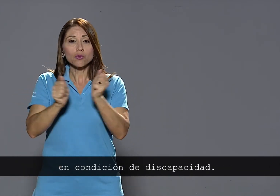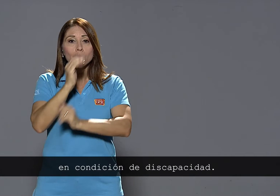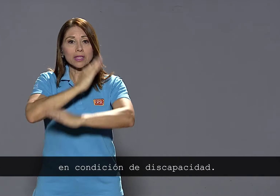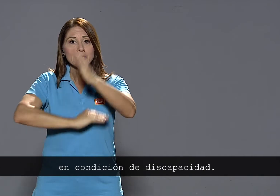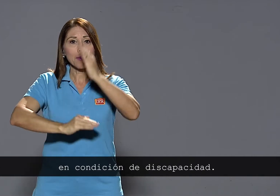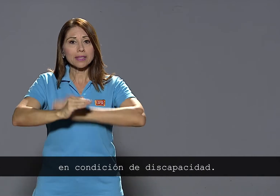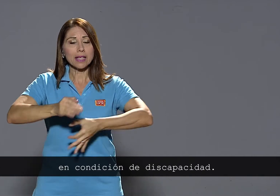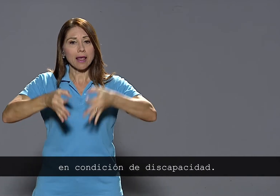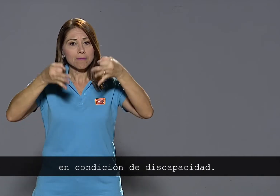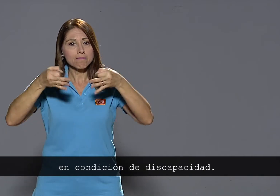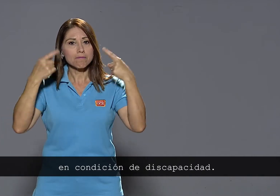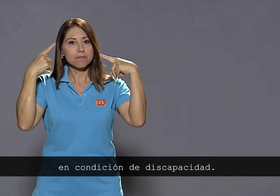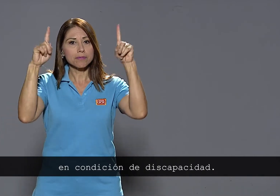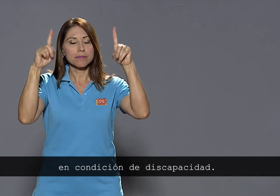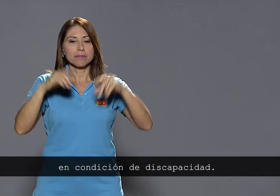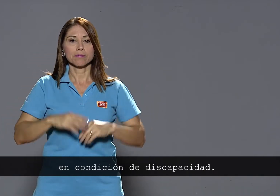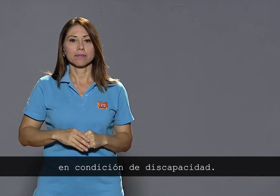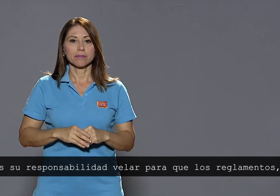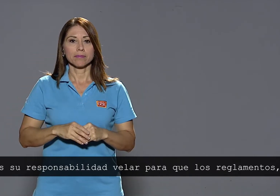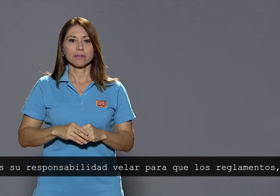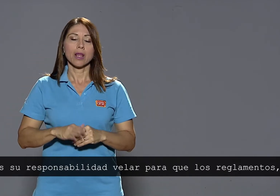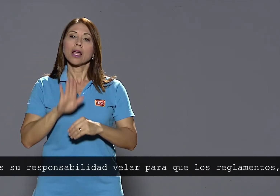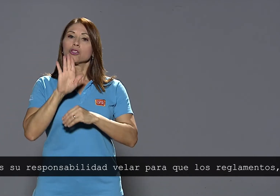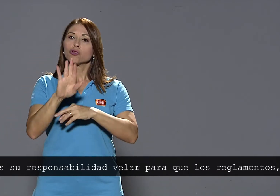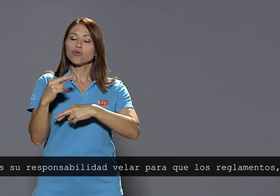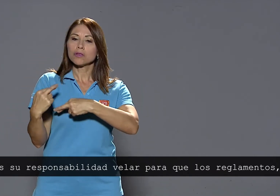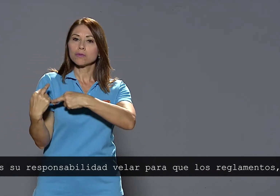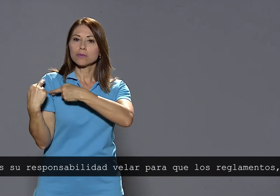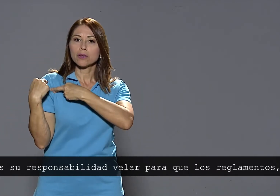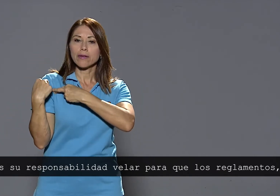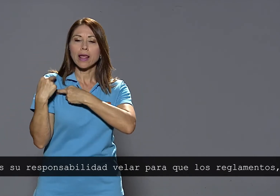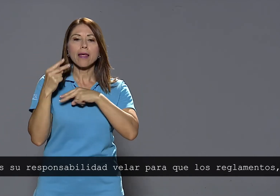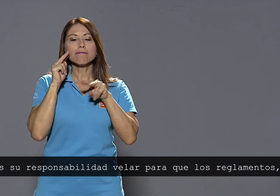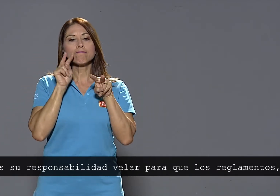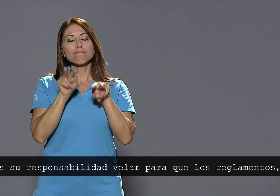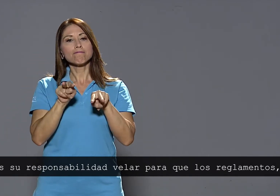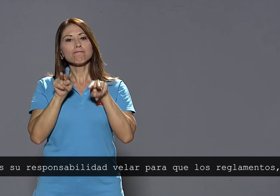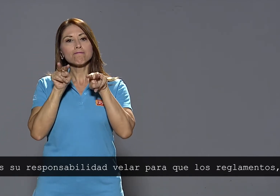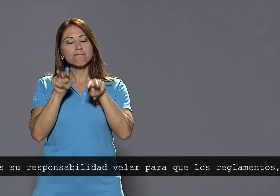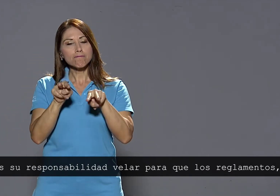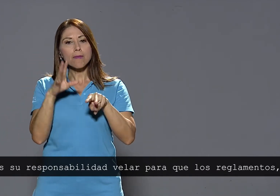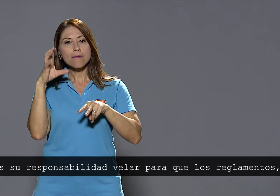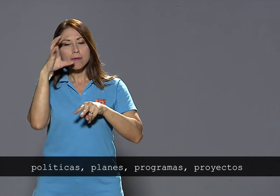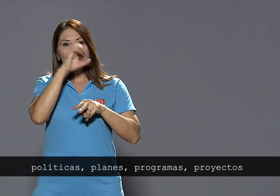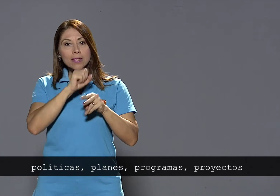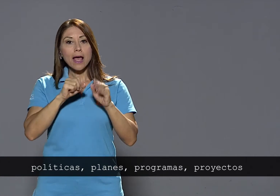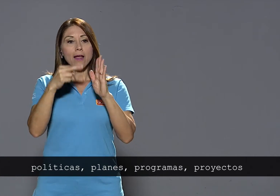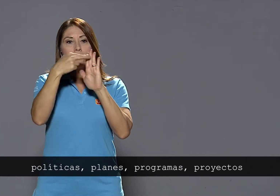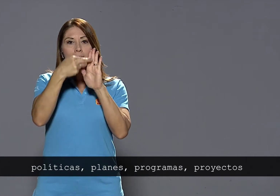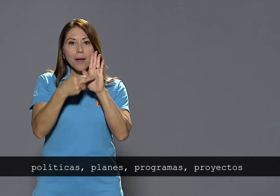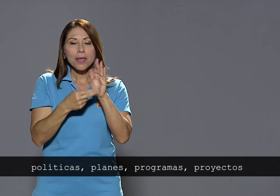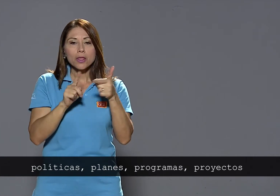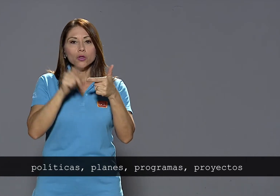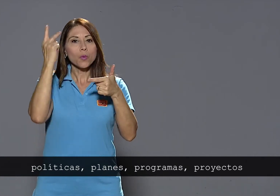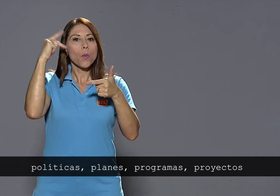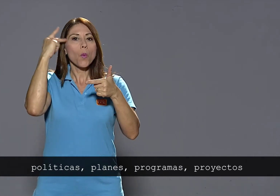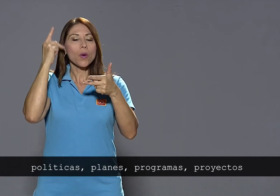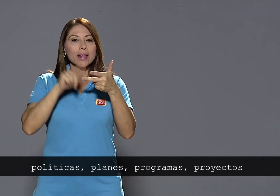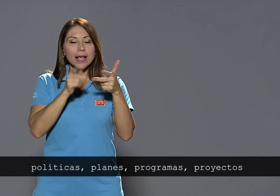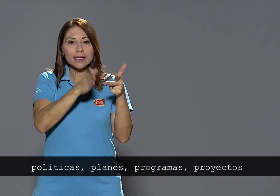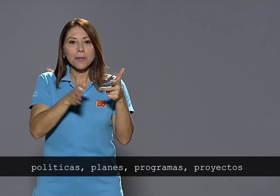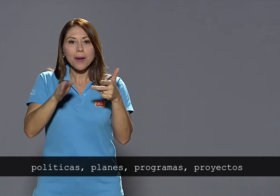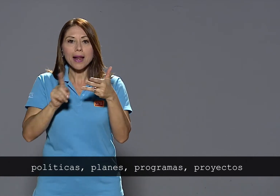en condición de discapacidad. Es su responsabilidad velar para que los reglamentos, políticas,